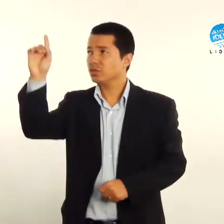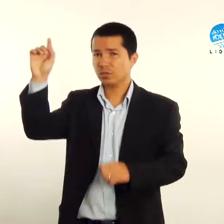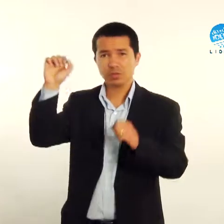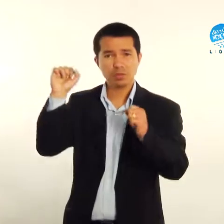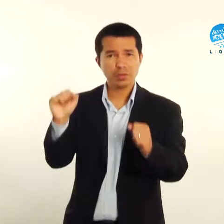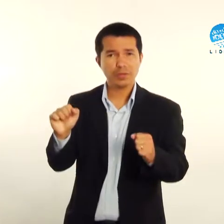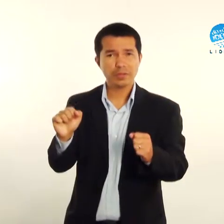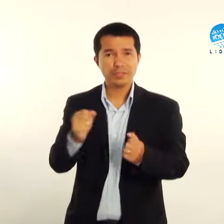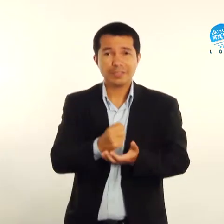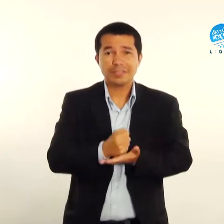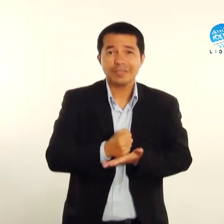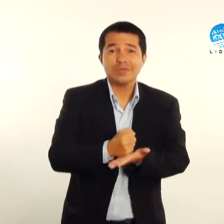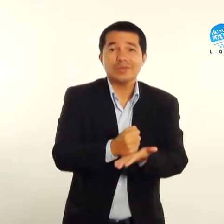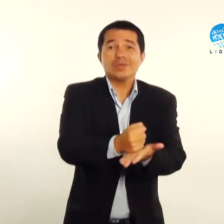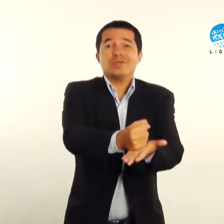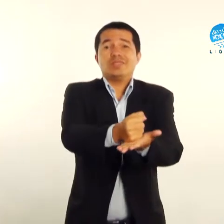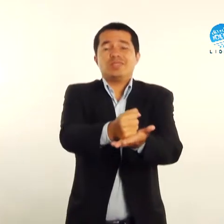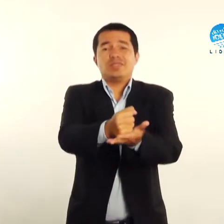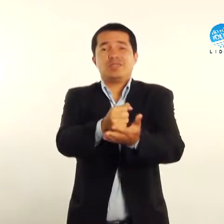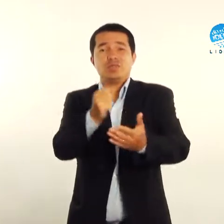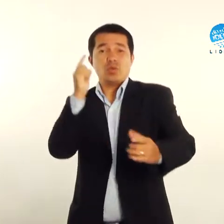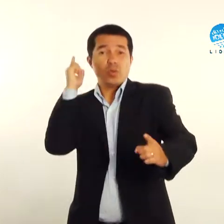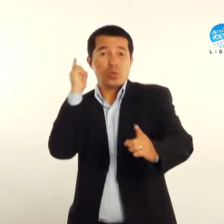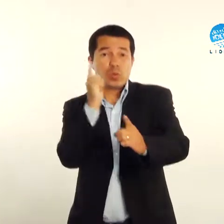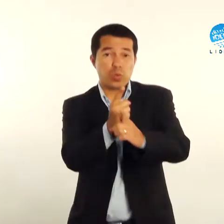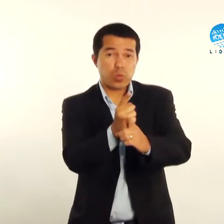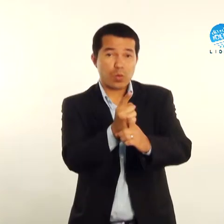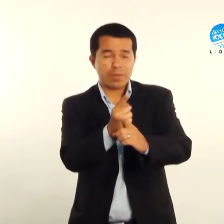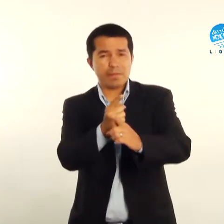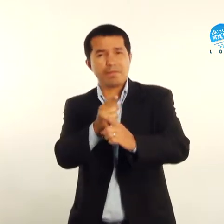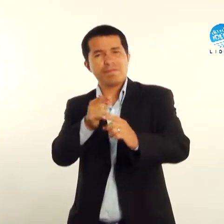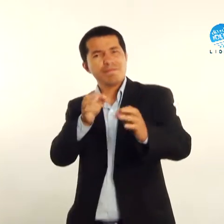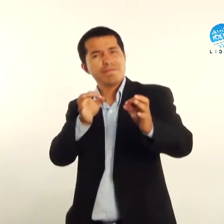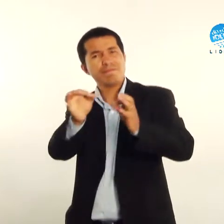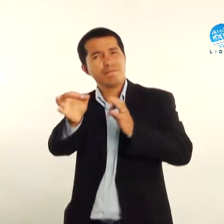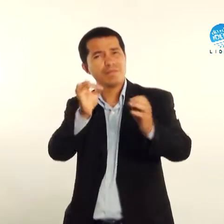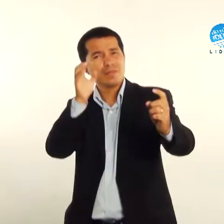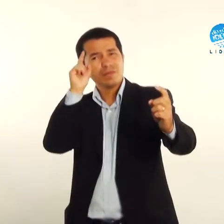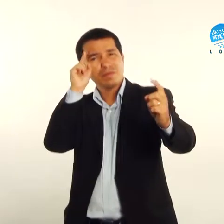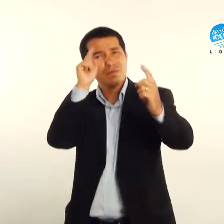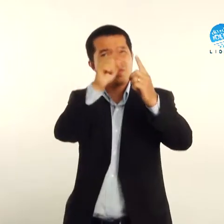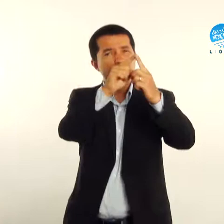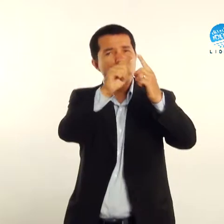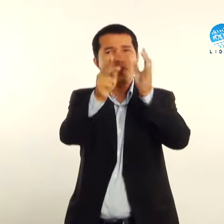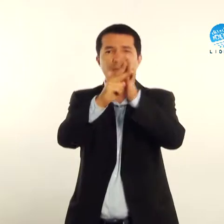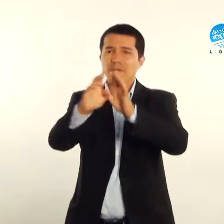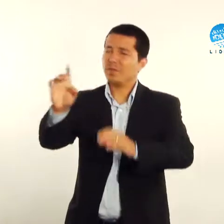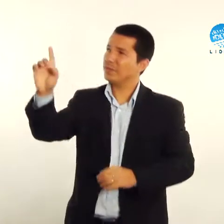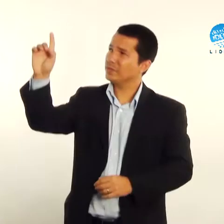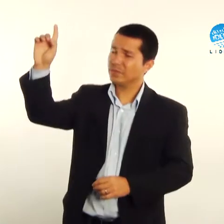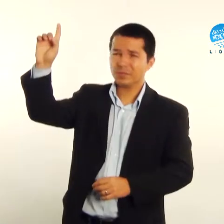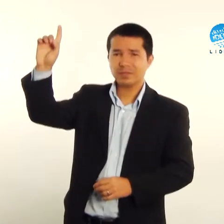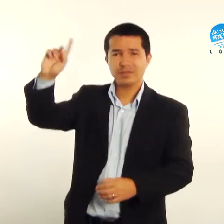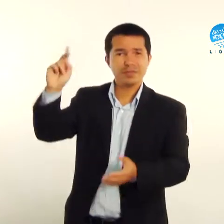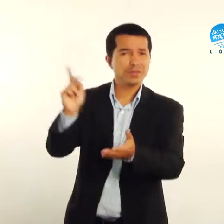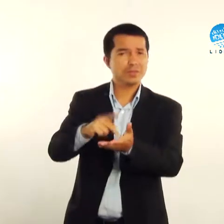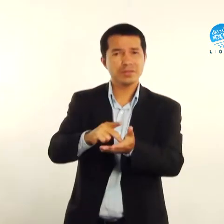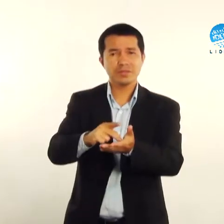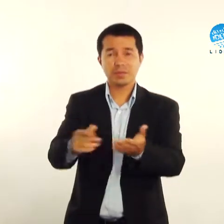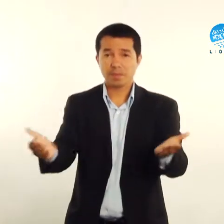que Deus pode levar aos seus propósitos. Esse é o Filho de Deus.